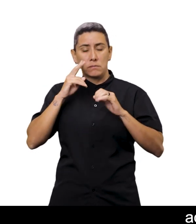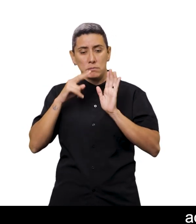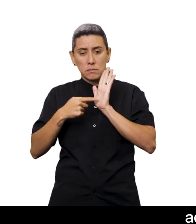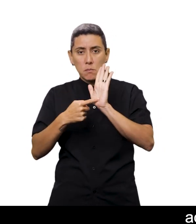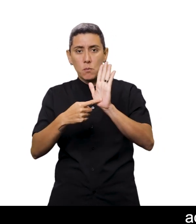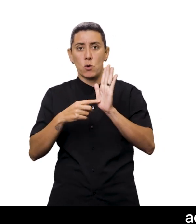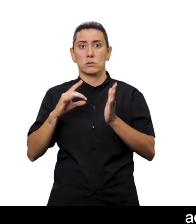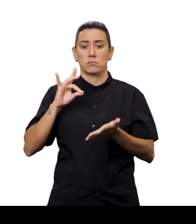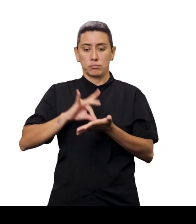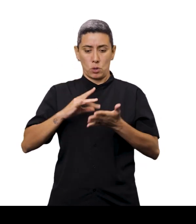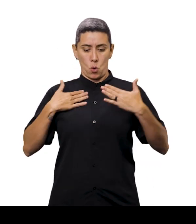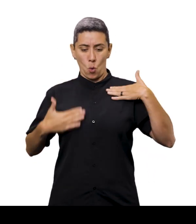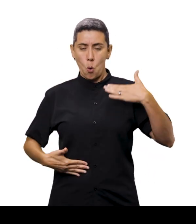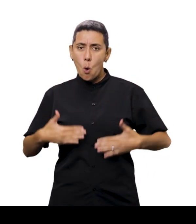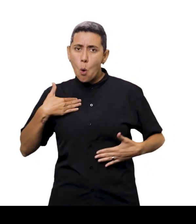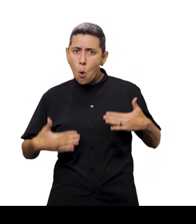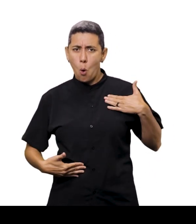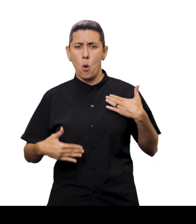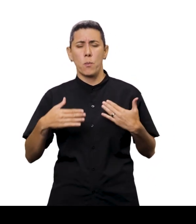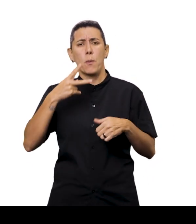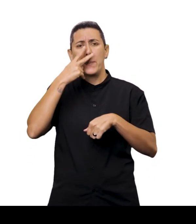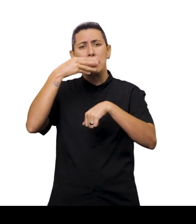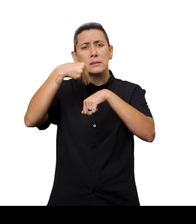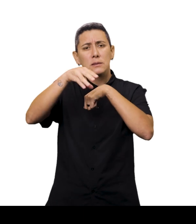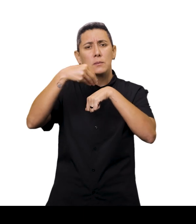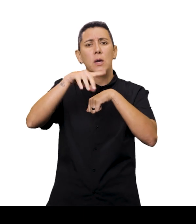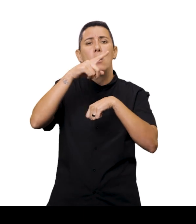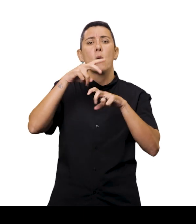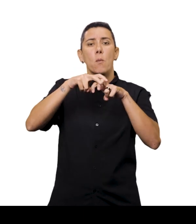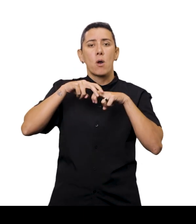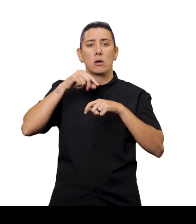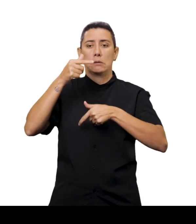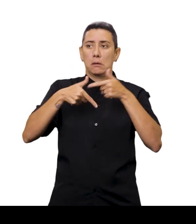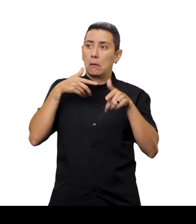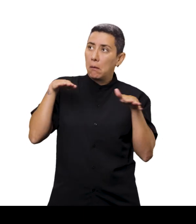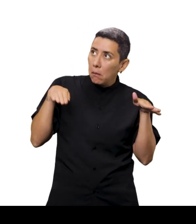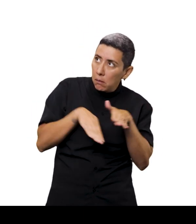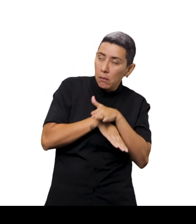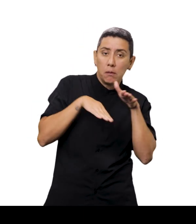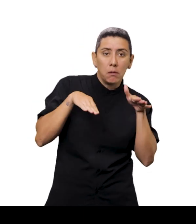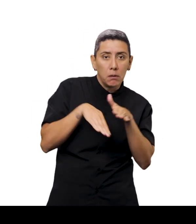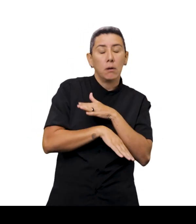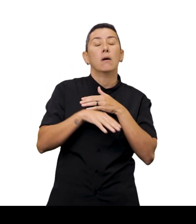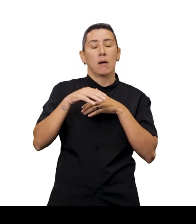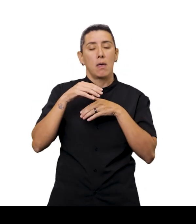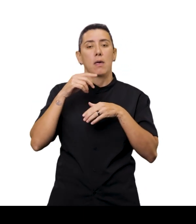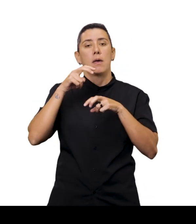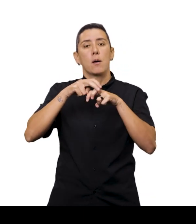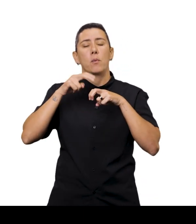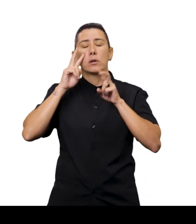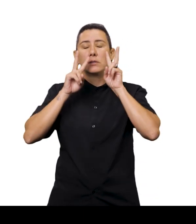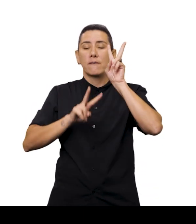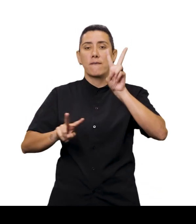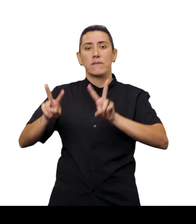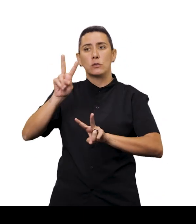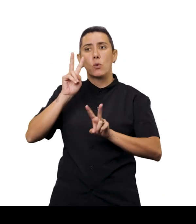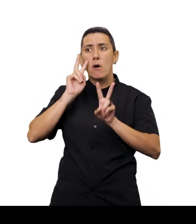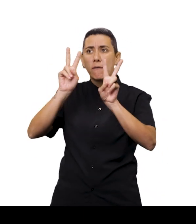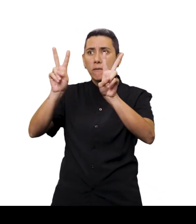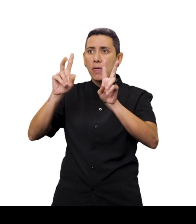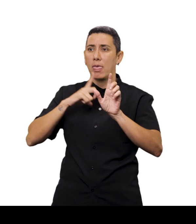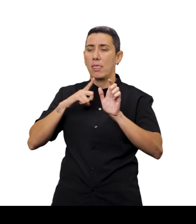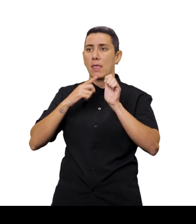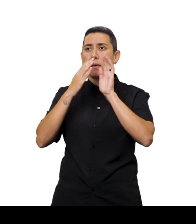corporais insurgentes e suas mensagens de insubordinação são reforçadas pela estrutura visual